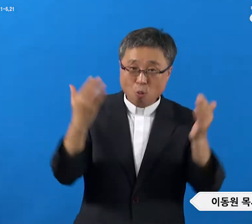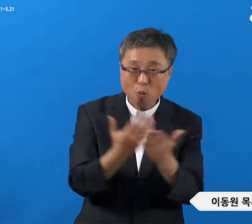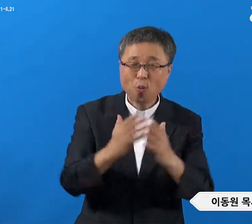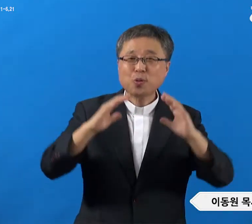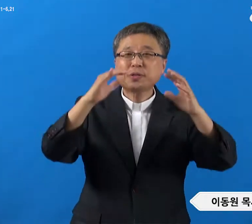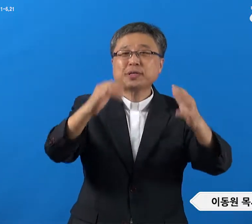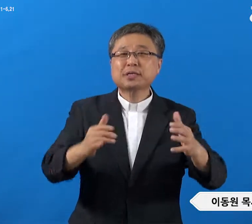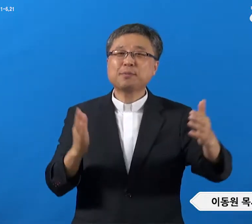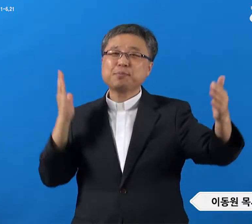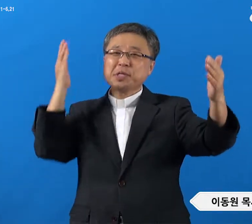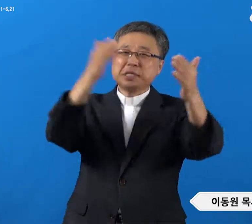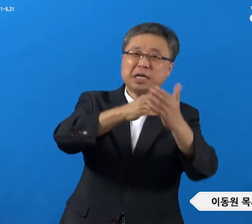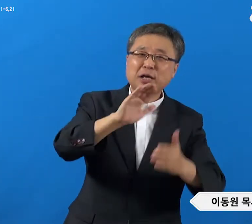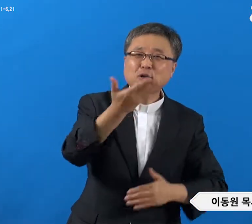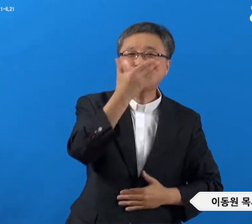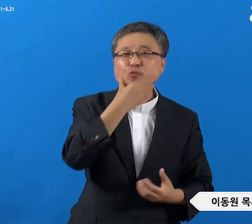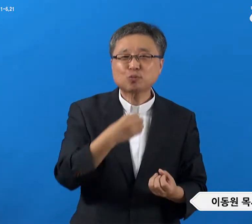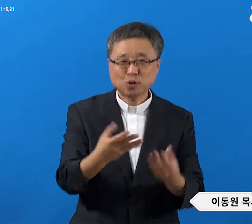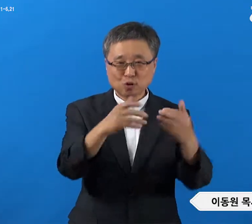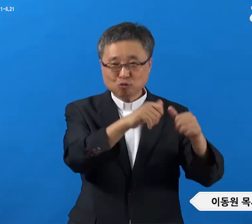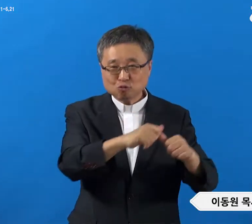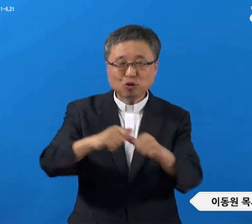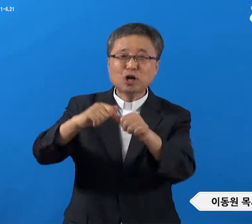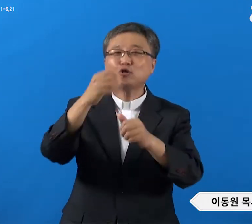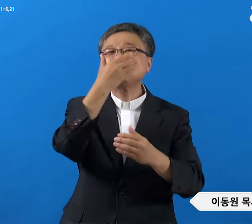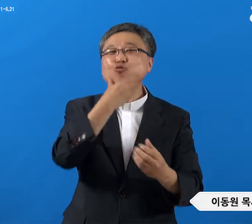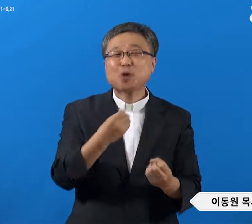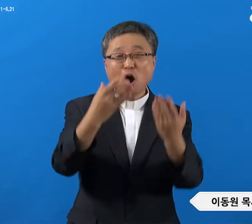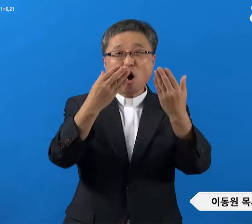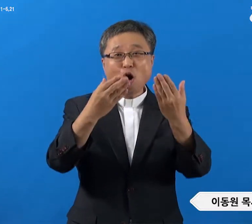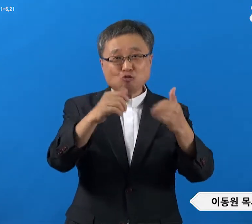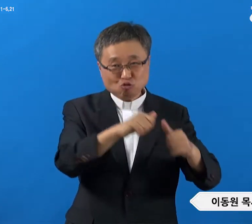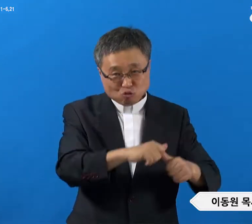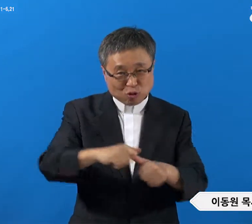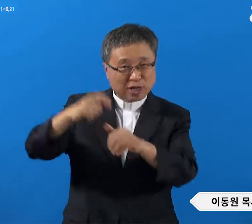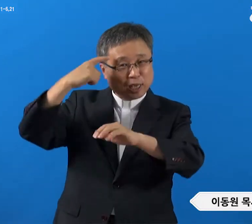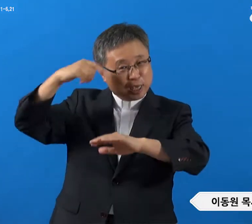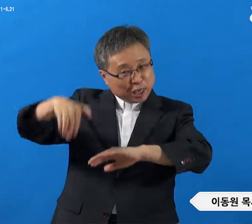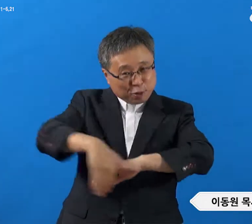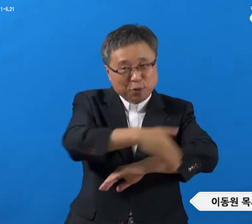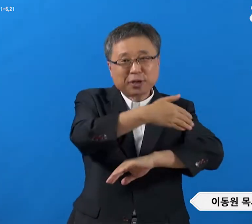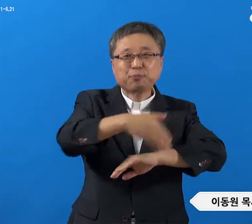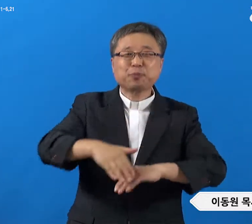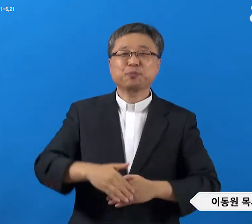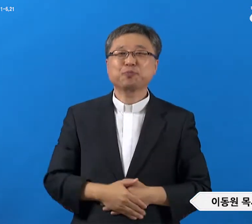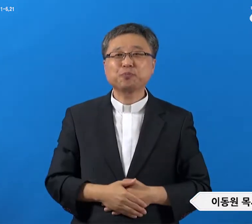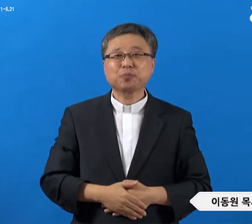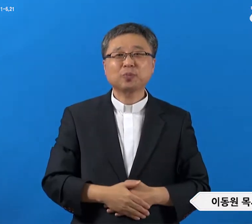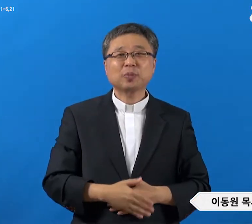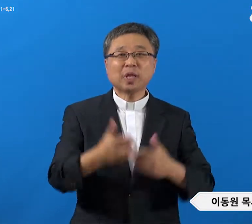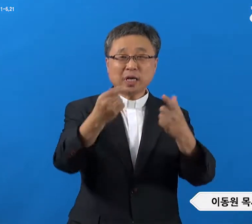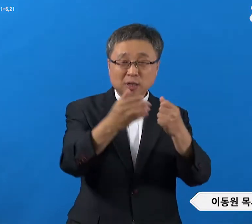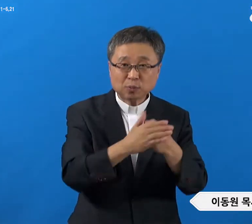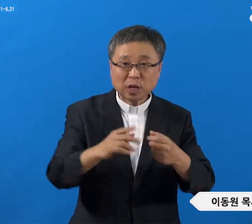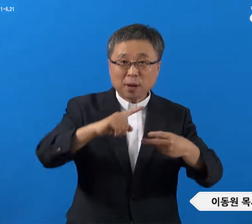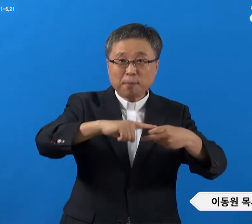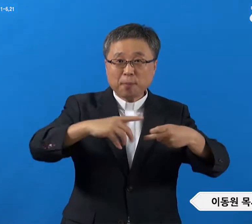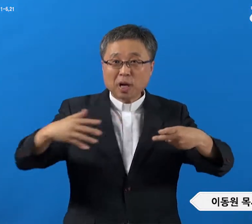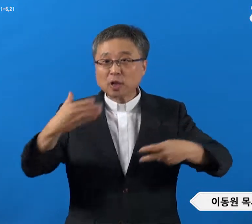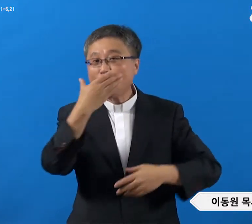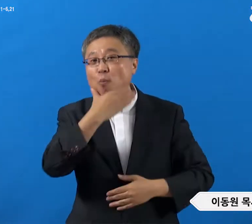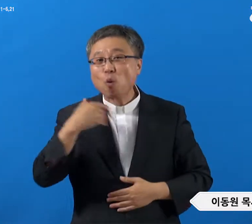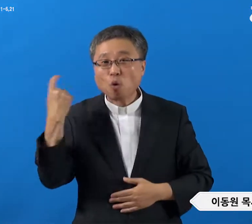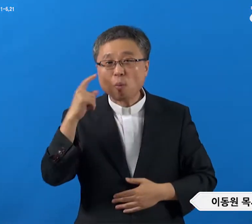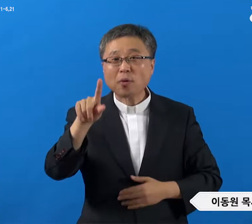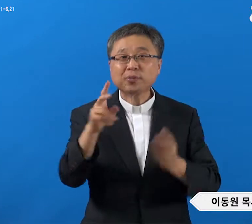세상에 미치게 될 축복, 구원의 축복이죠. 구원의 계획인 것입니다. 그래서 마태복음은 시작하기를